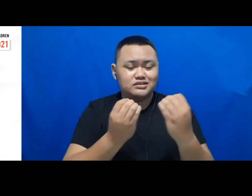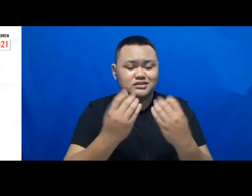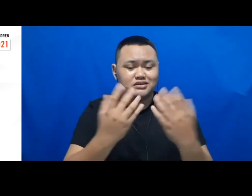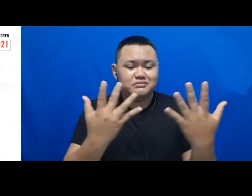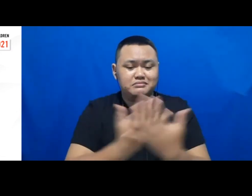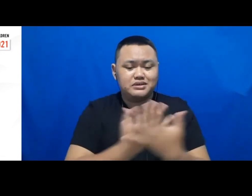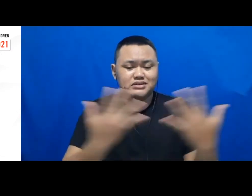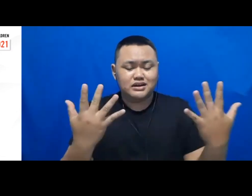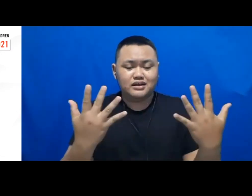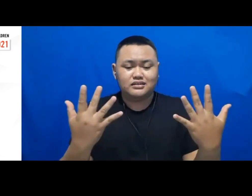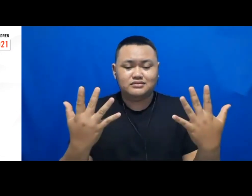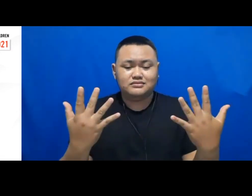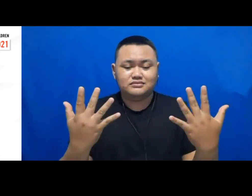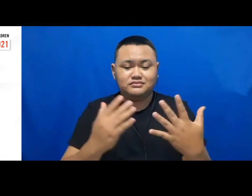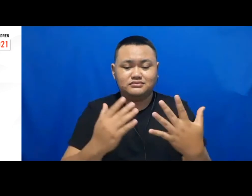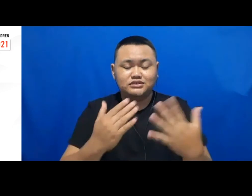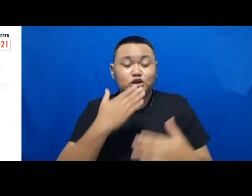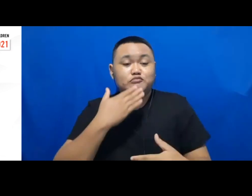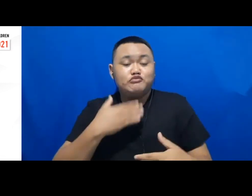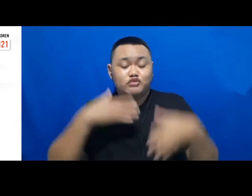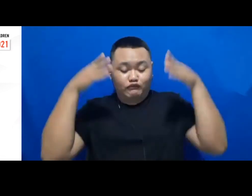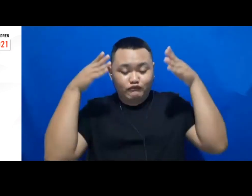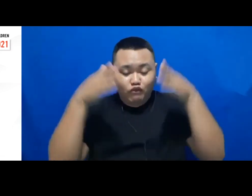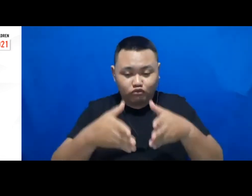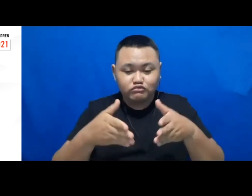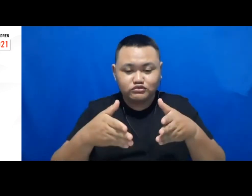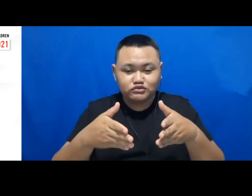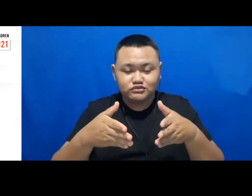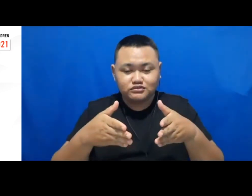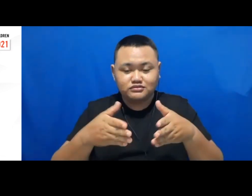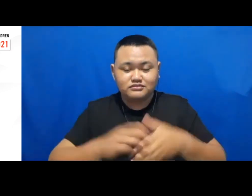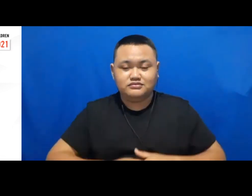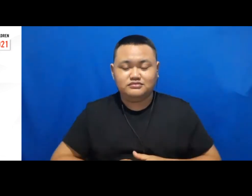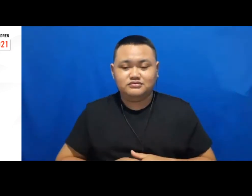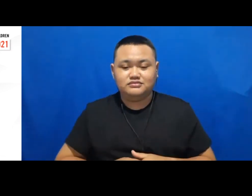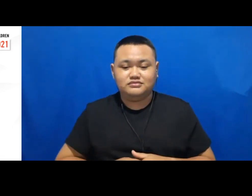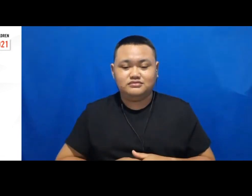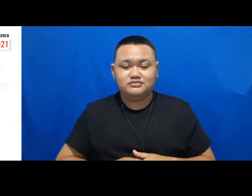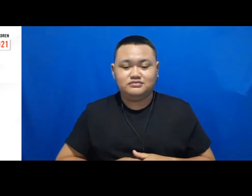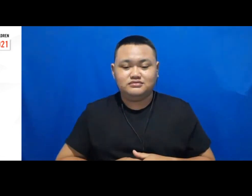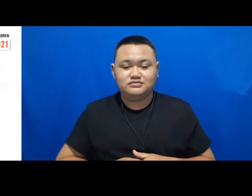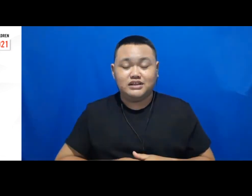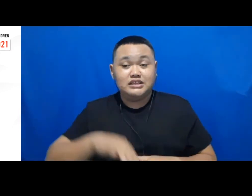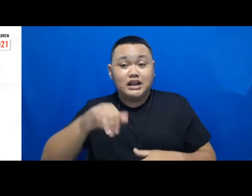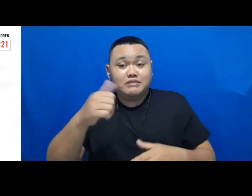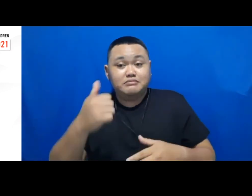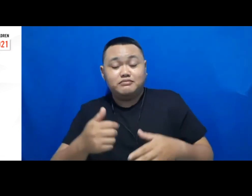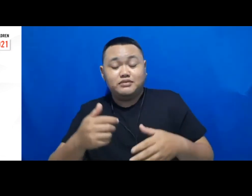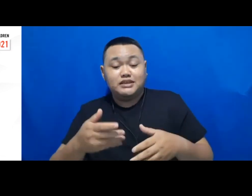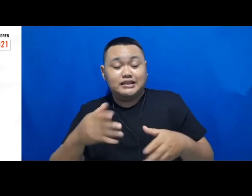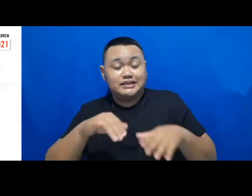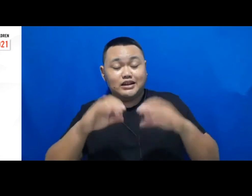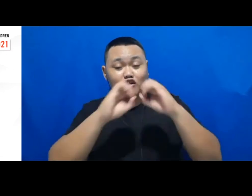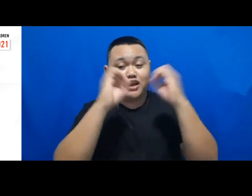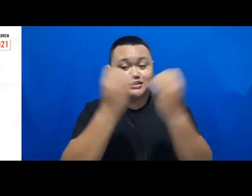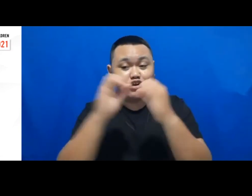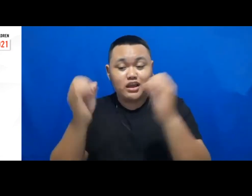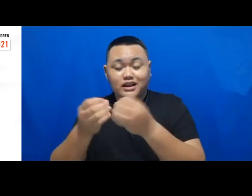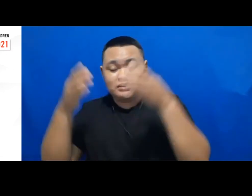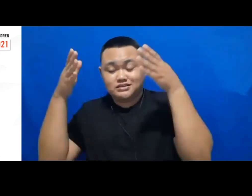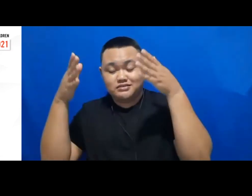dijabat oleh 2 laki-laki dan 2 perempuan. Itu entah kebetulan atau tidak. Jadi saya tidak mempermasalahkan laki-laki